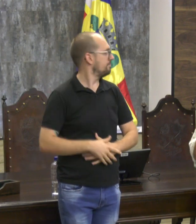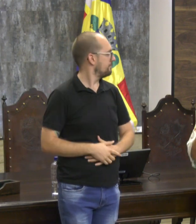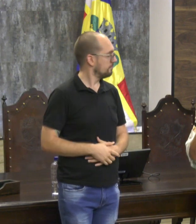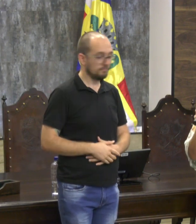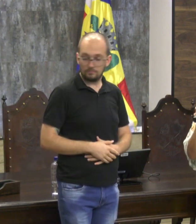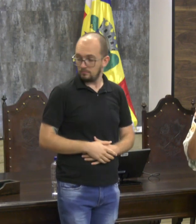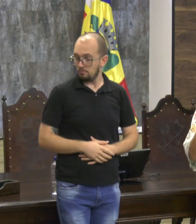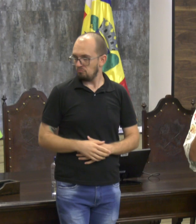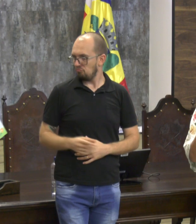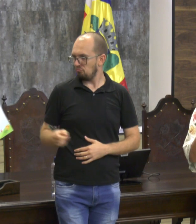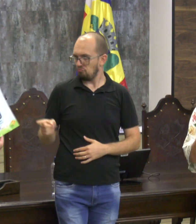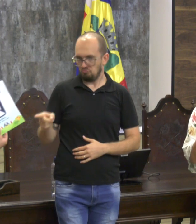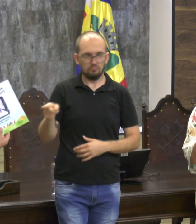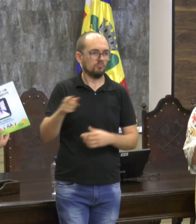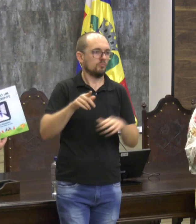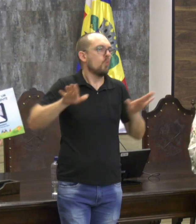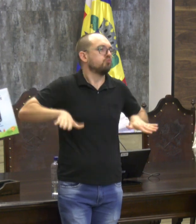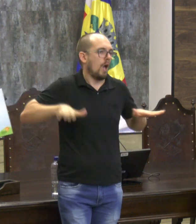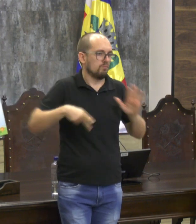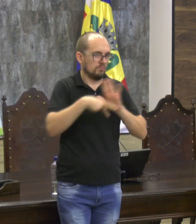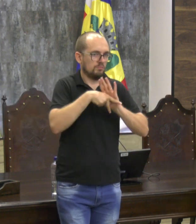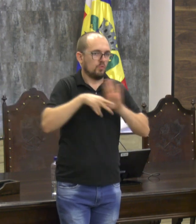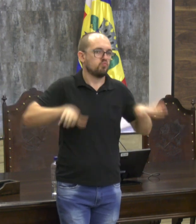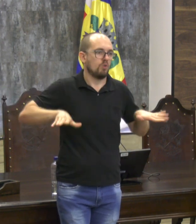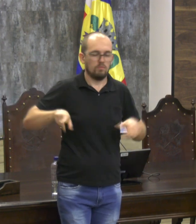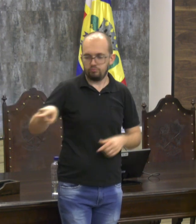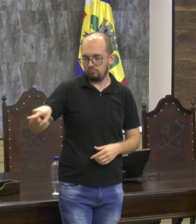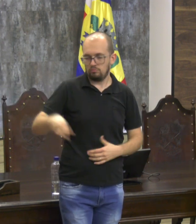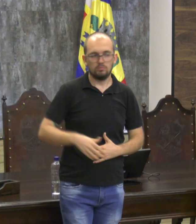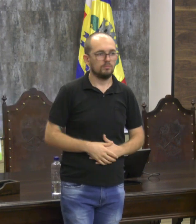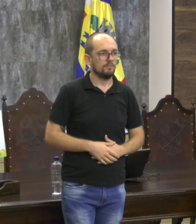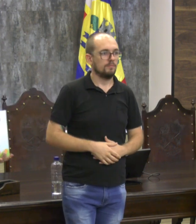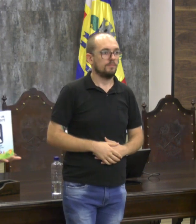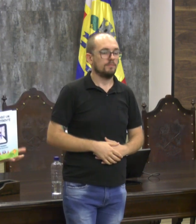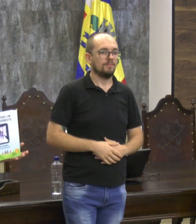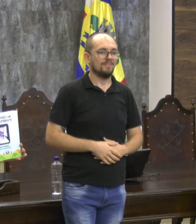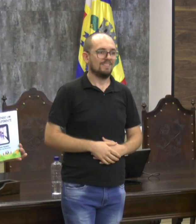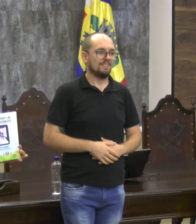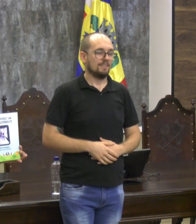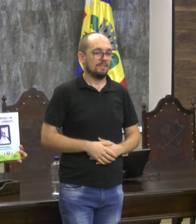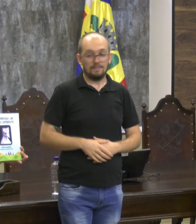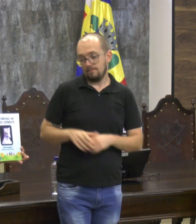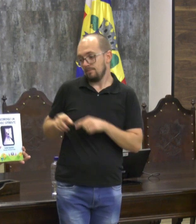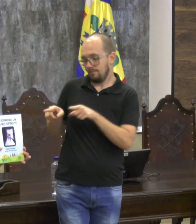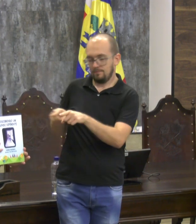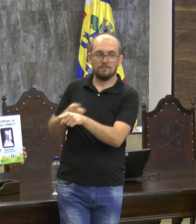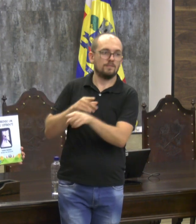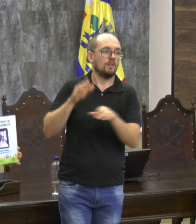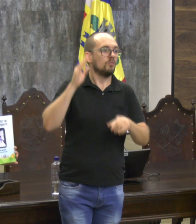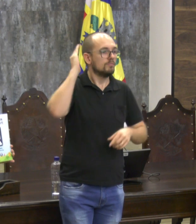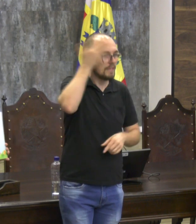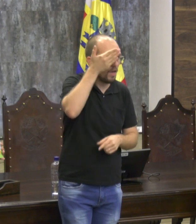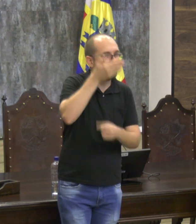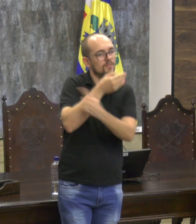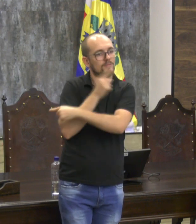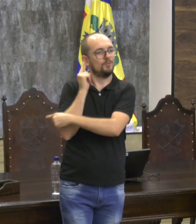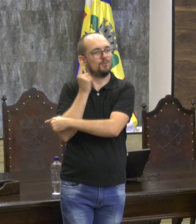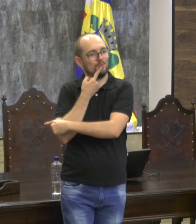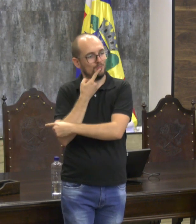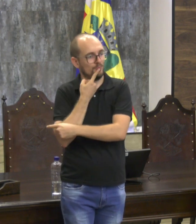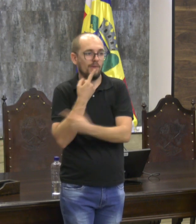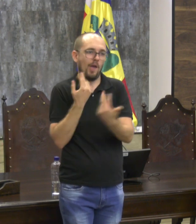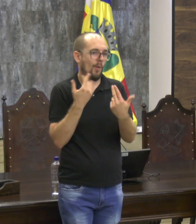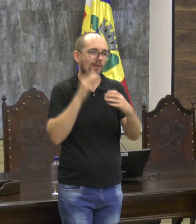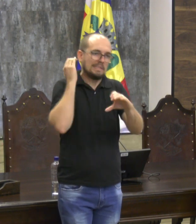Qual vai ser primeiro? Vamos do Gustavo primeiro? Do Gustavo primeiro. São 2 experiências com crianças sem comunicação, que começaram a se